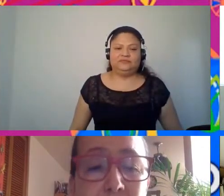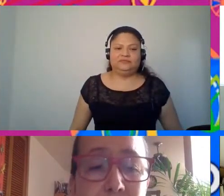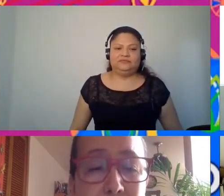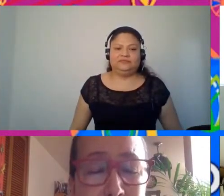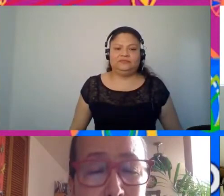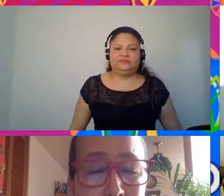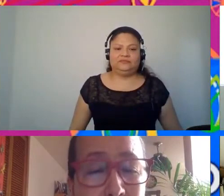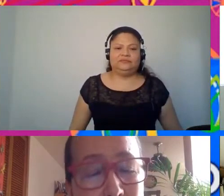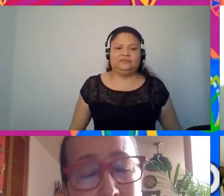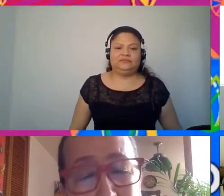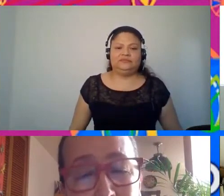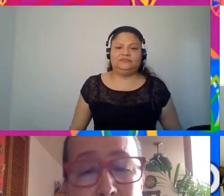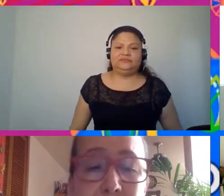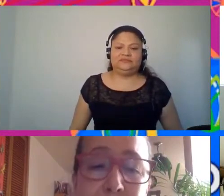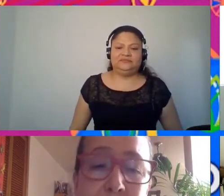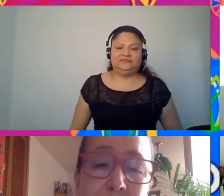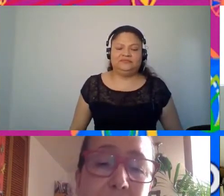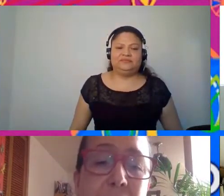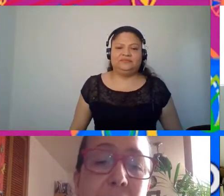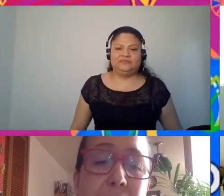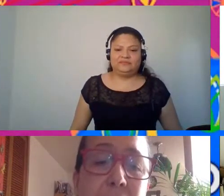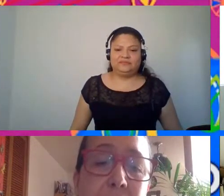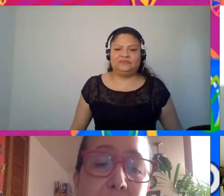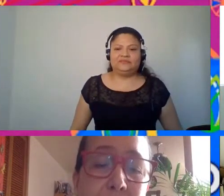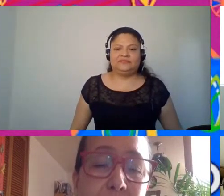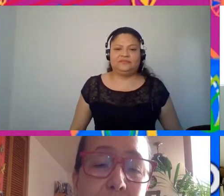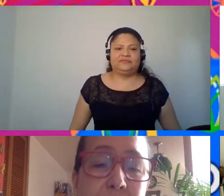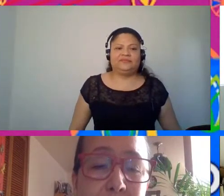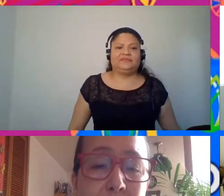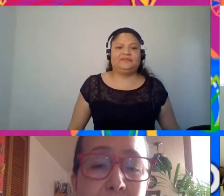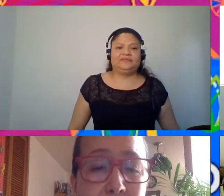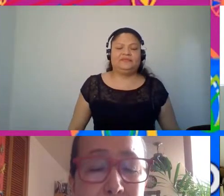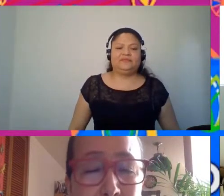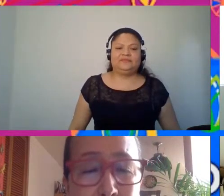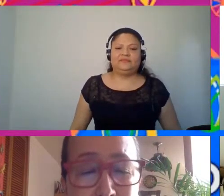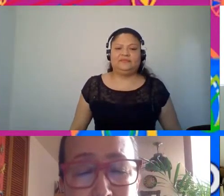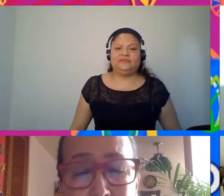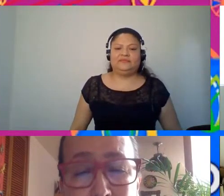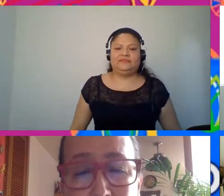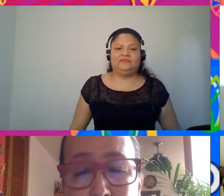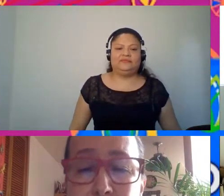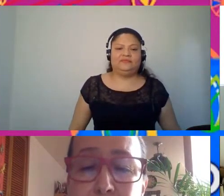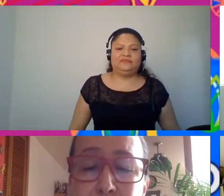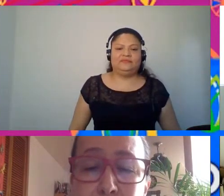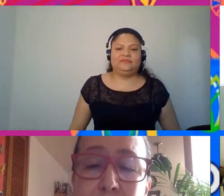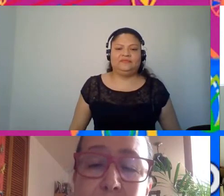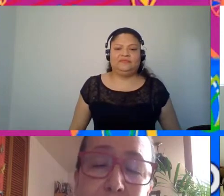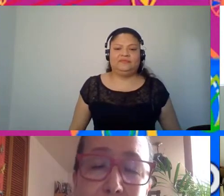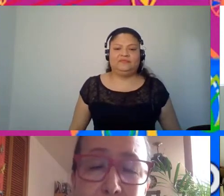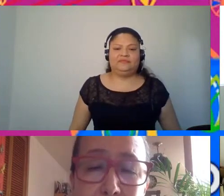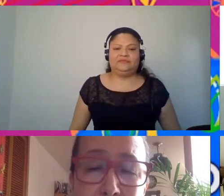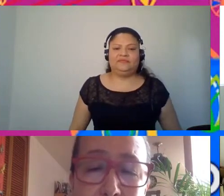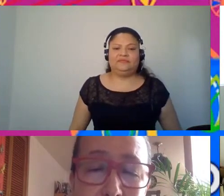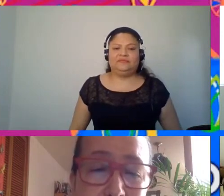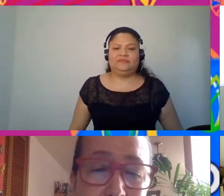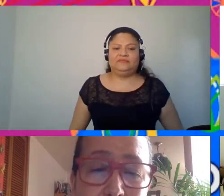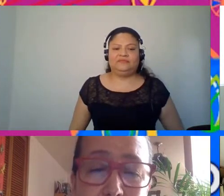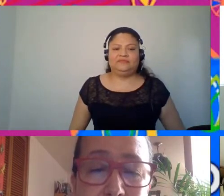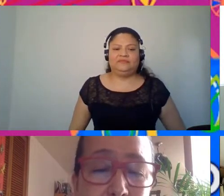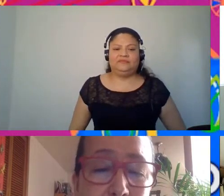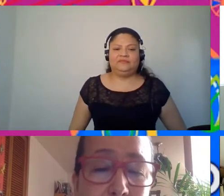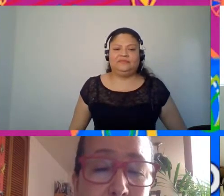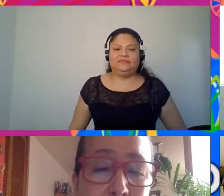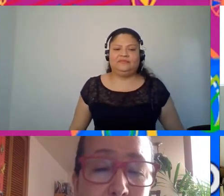pierdan. Tenemos a la 1 una charla llamada Artificios Perspectivos, Complicidad entre Matemáticas